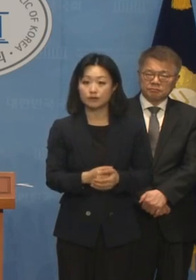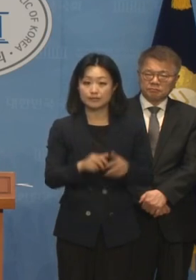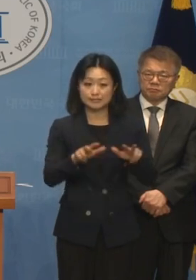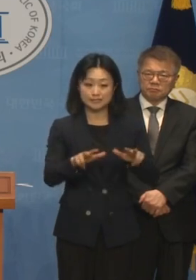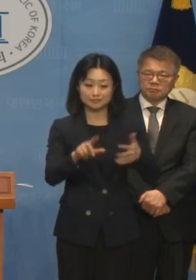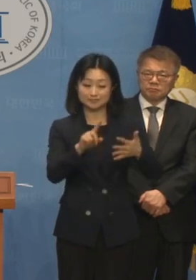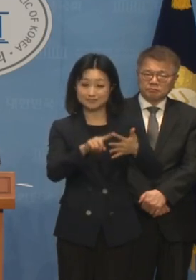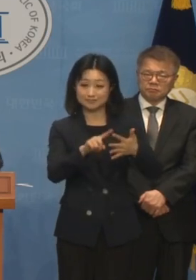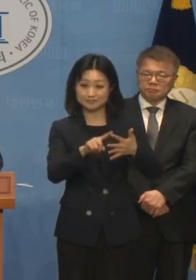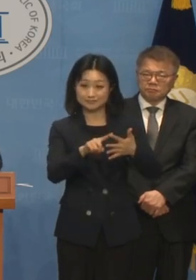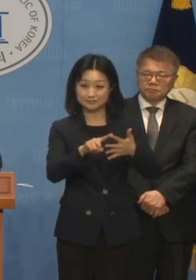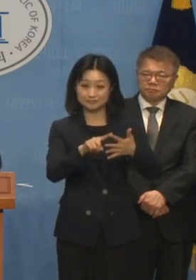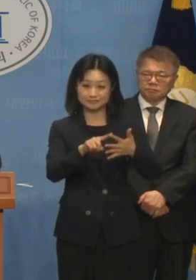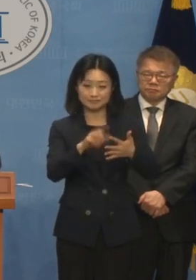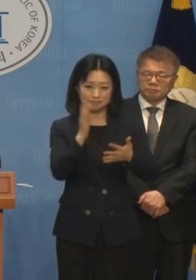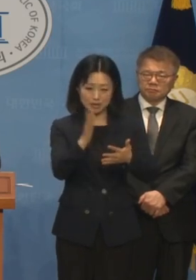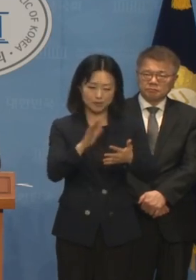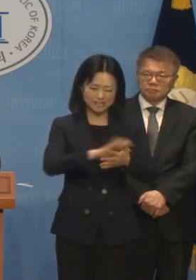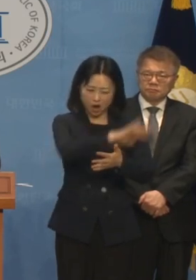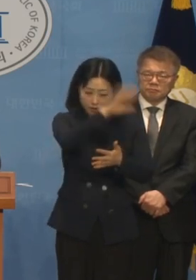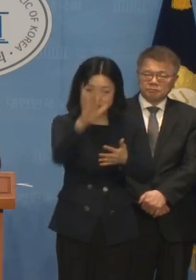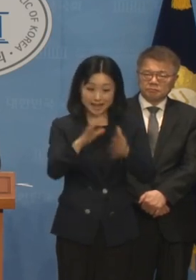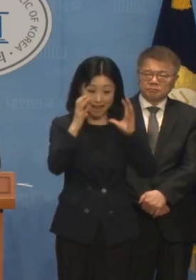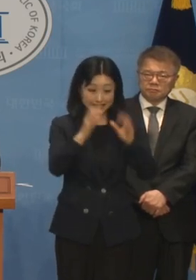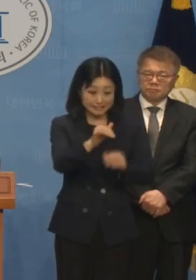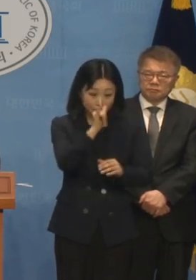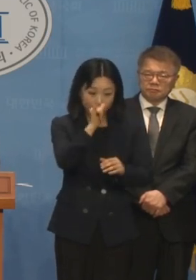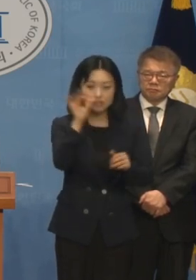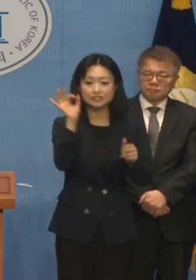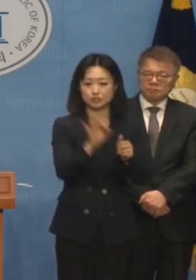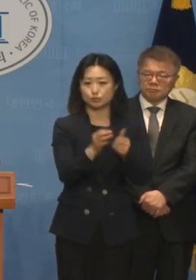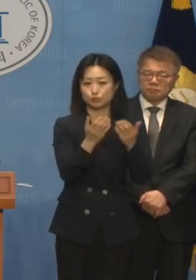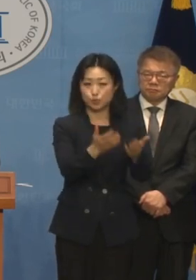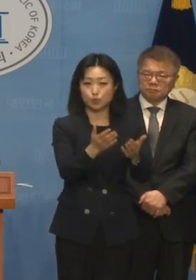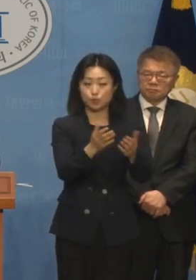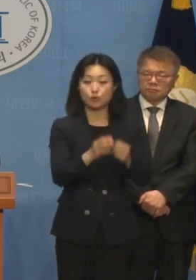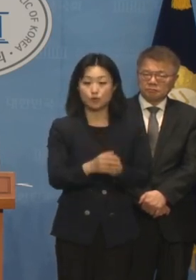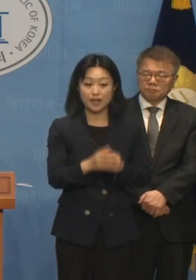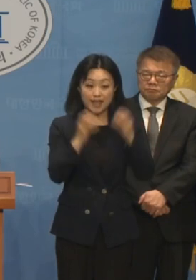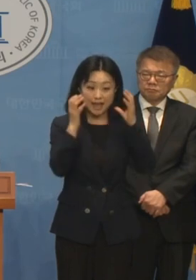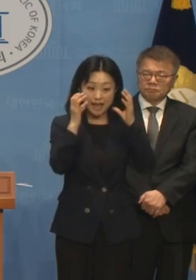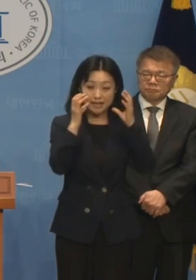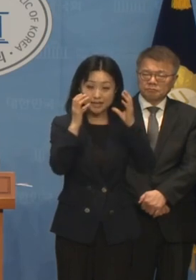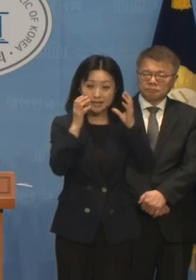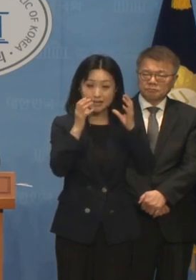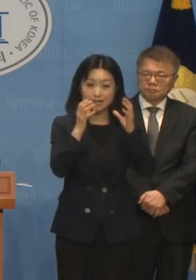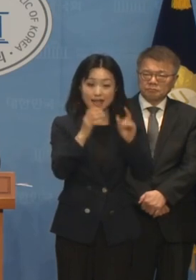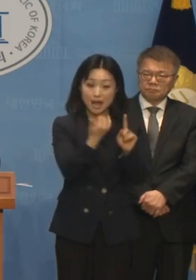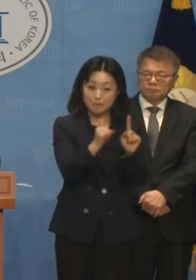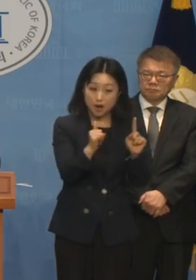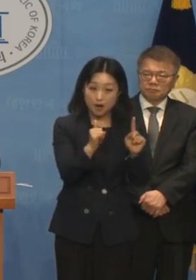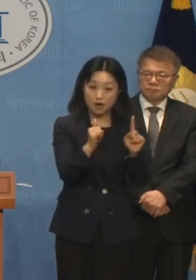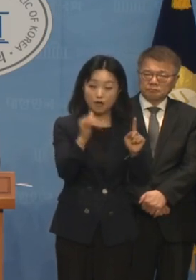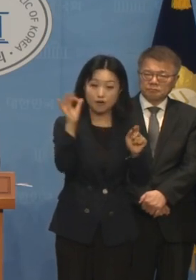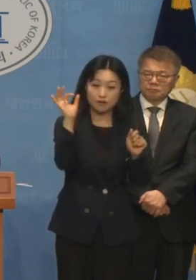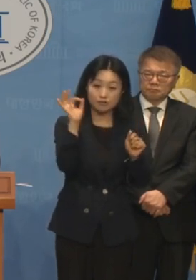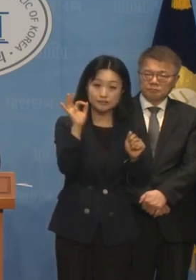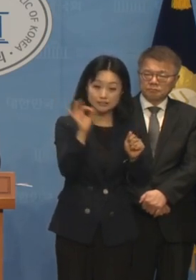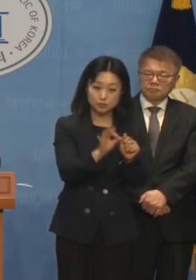자녀부터 전 자녀로 확대하는 겁니다. 자녀당 크레딧 부여 기간을